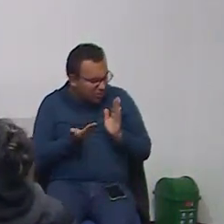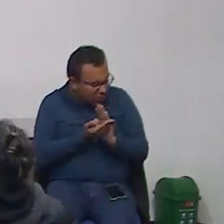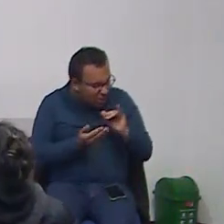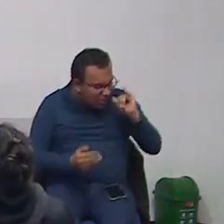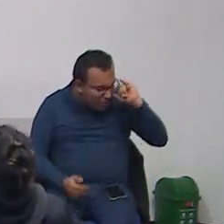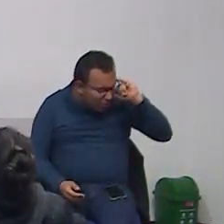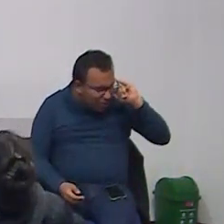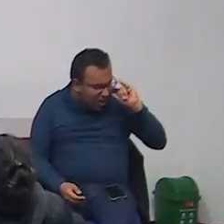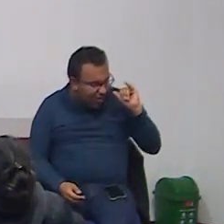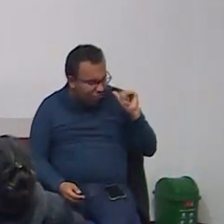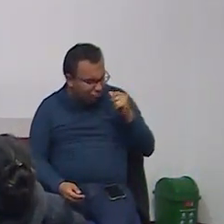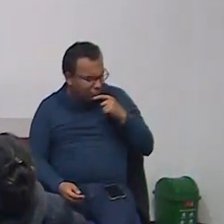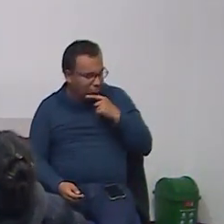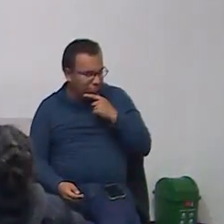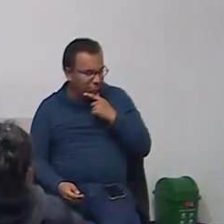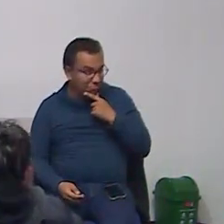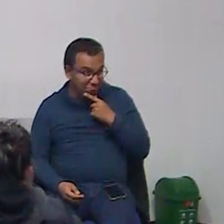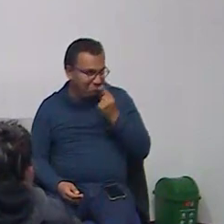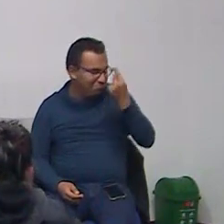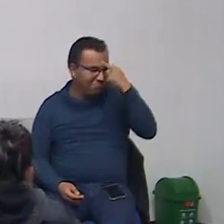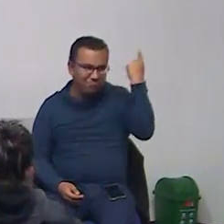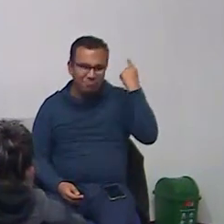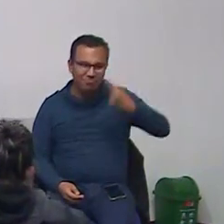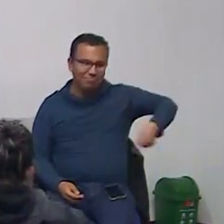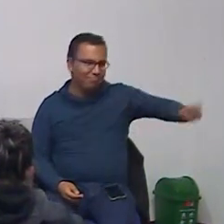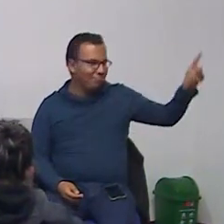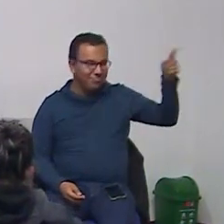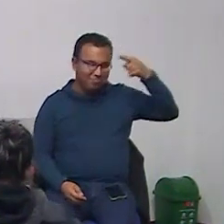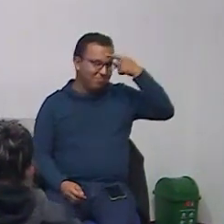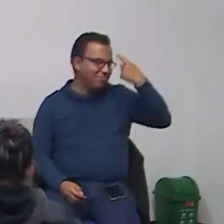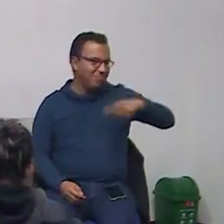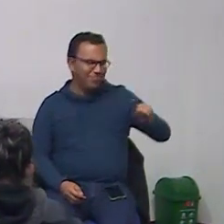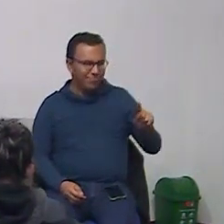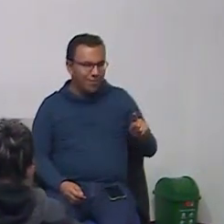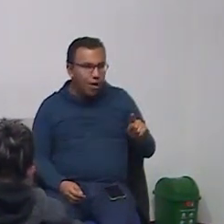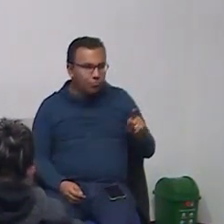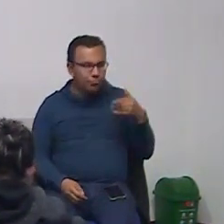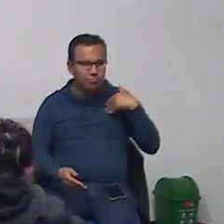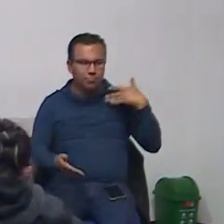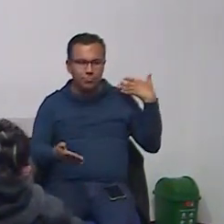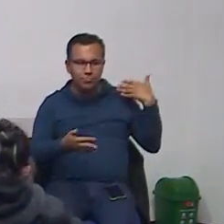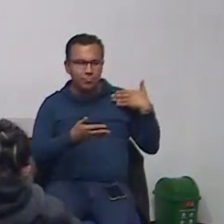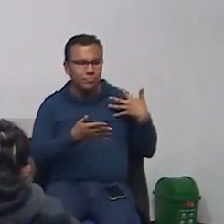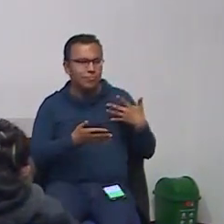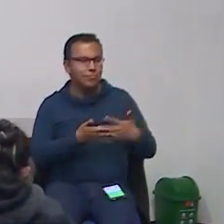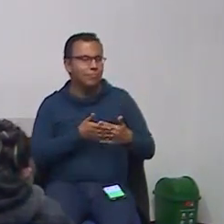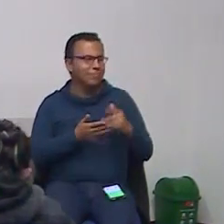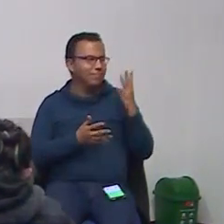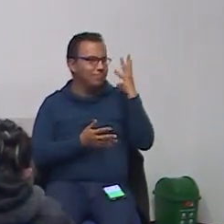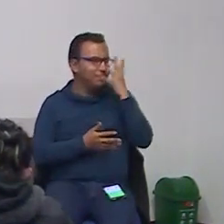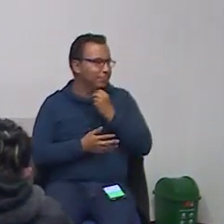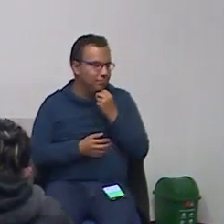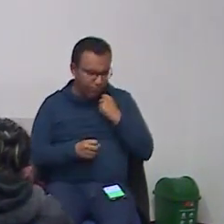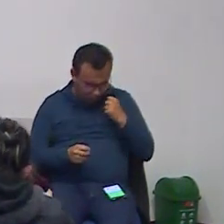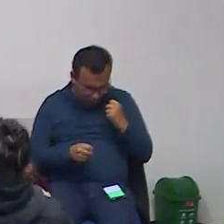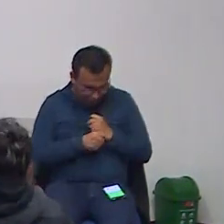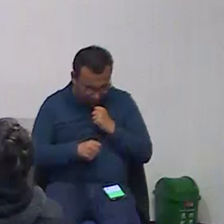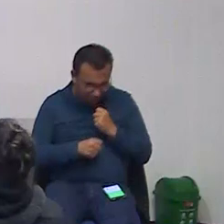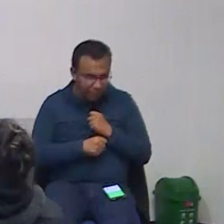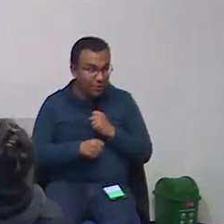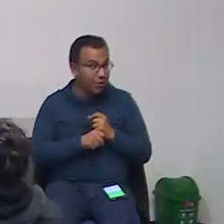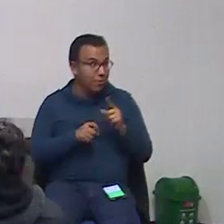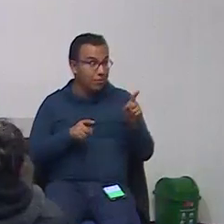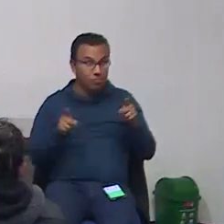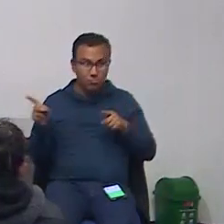que que te tiene preparado el universo el destino Y desde ahí hicimos un proceso Hermosísimo Francisco